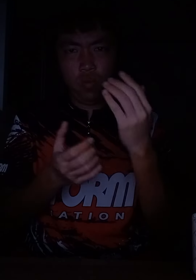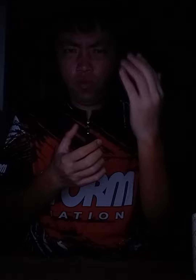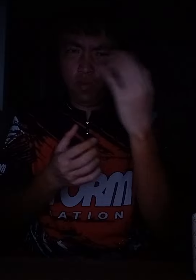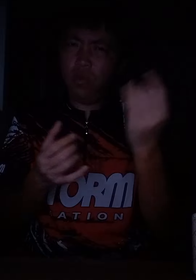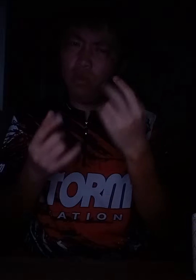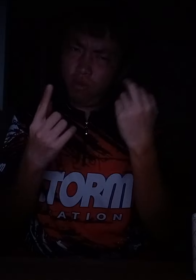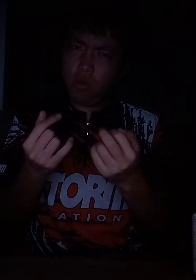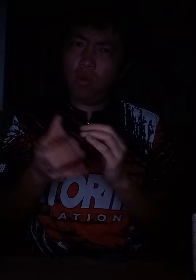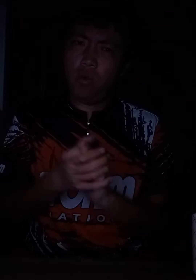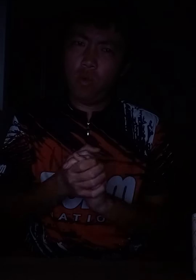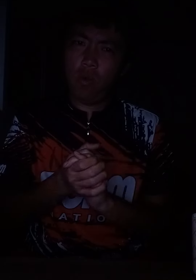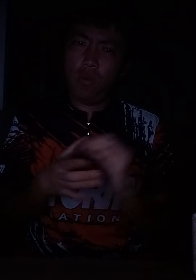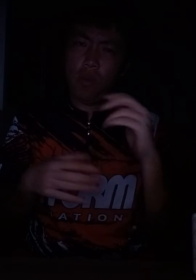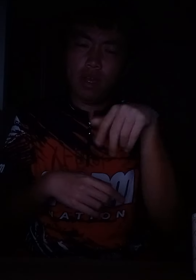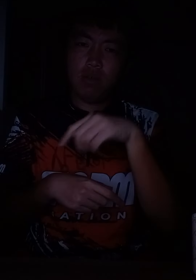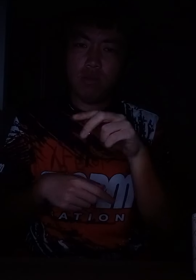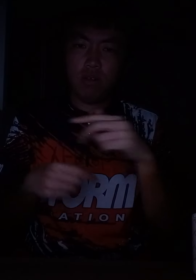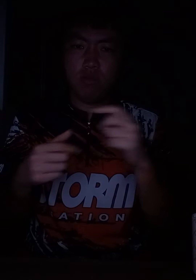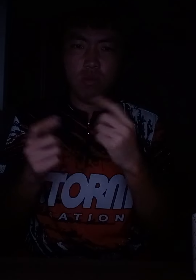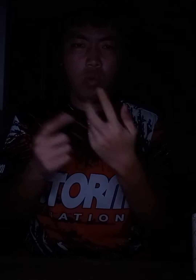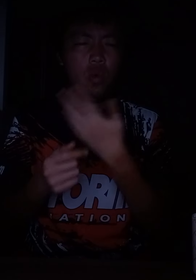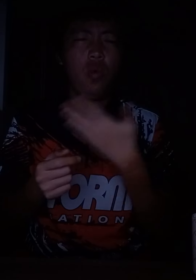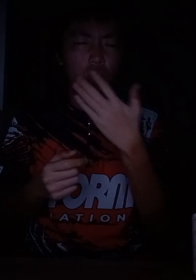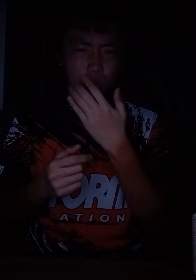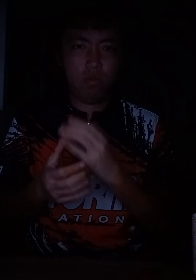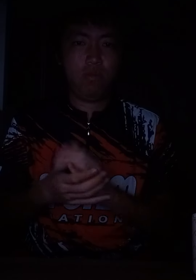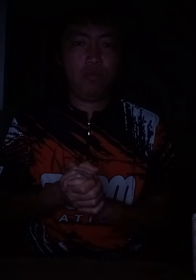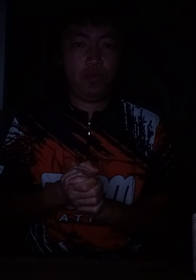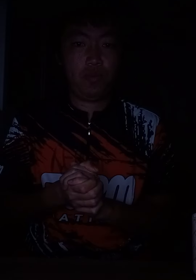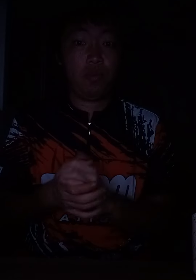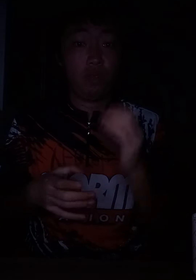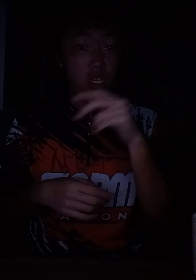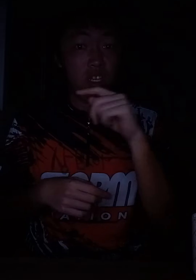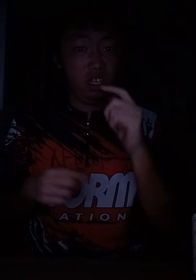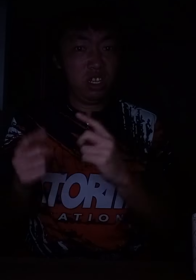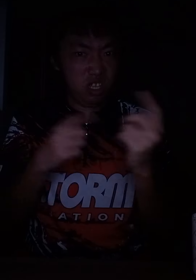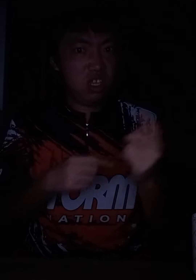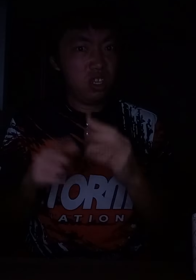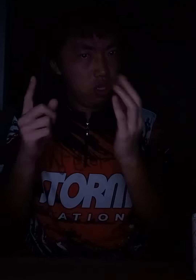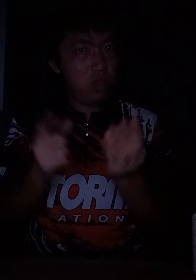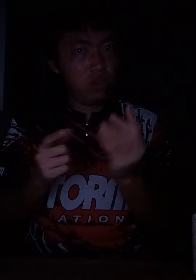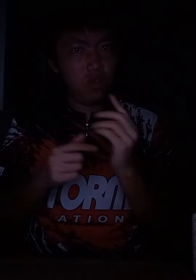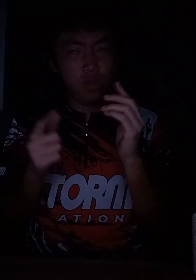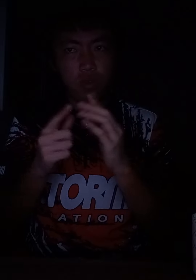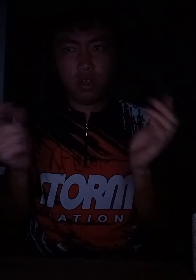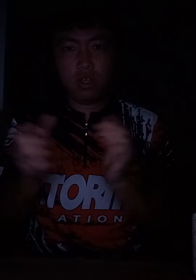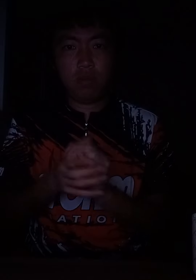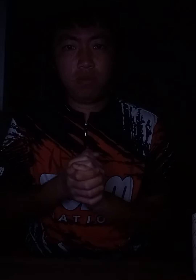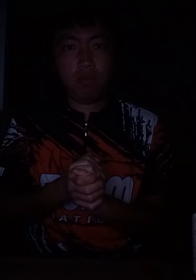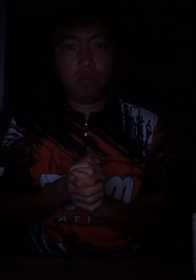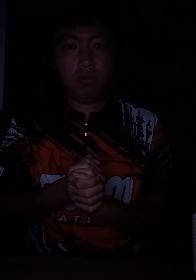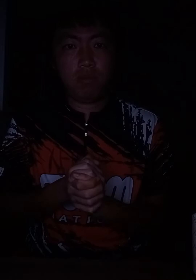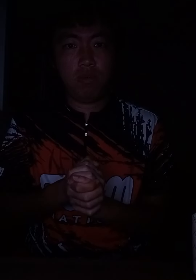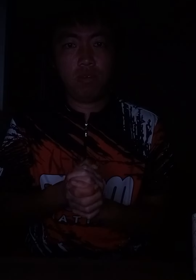받고 있다며 법원에 선처를 호소했습니다. 검찰은 앞서 A씨에게 징역 3년을 구형했습니다.